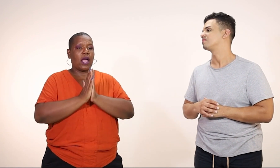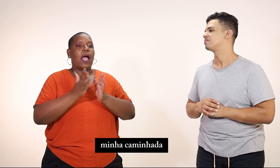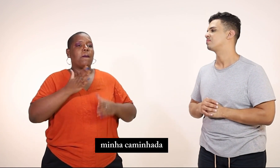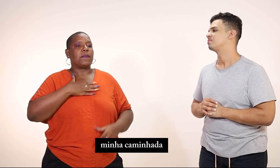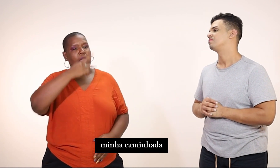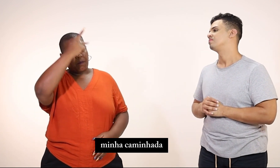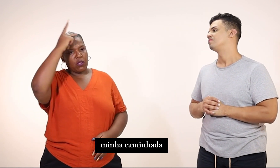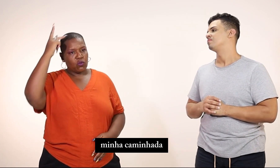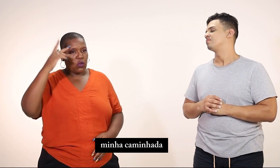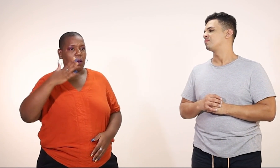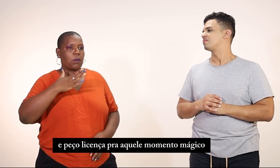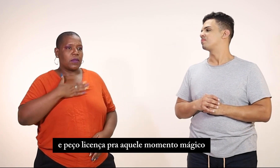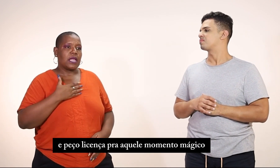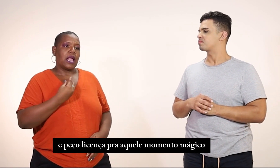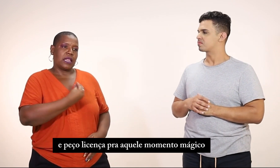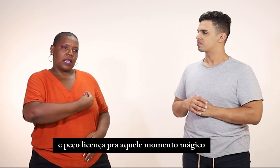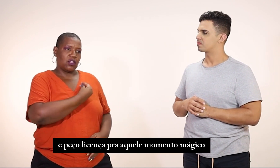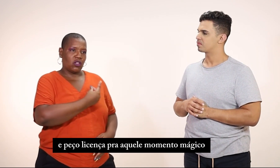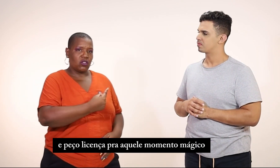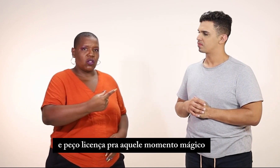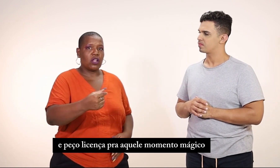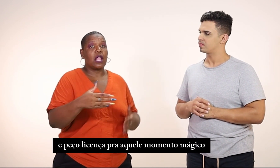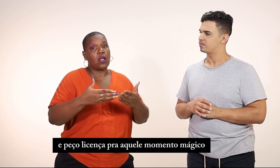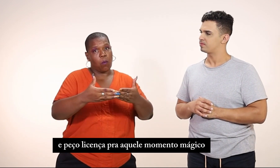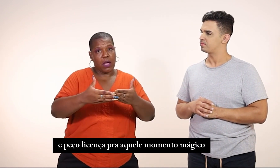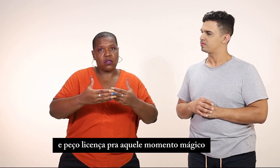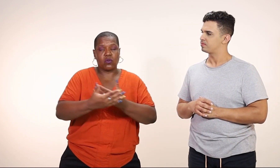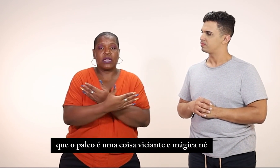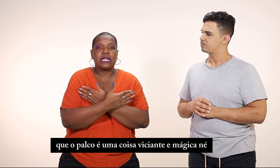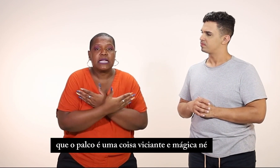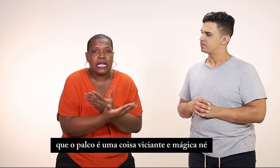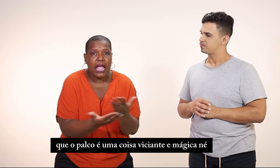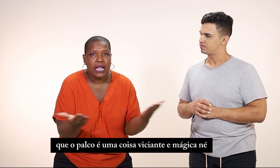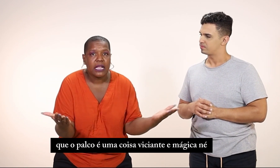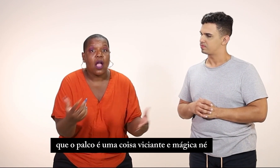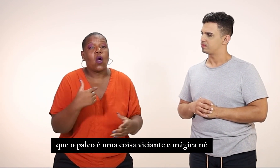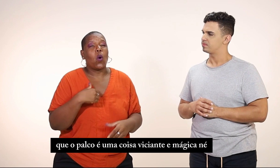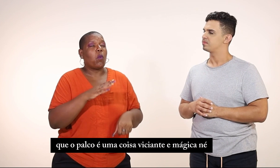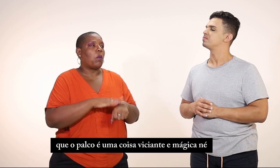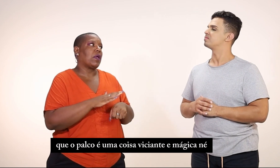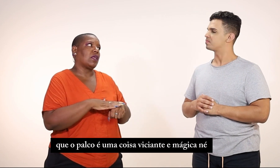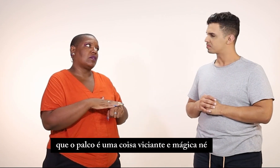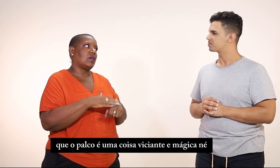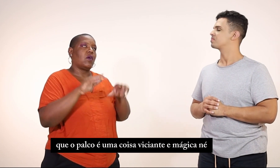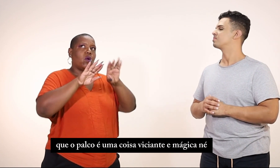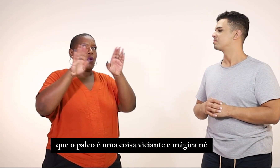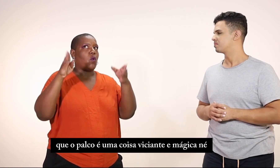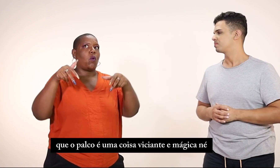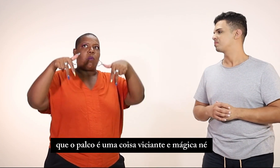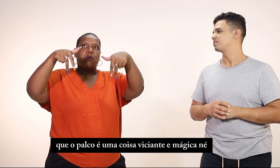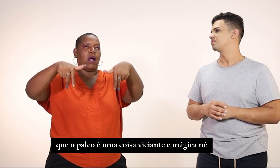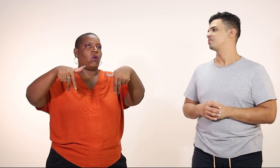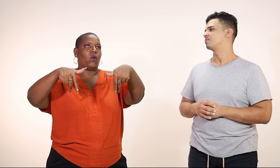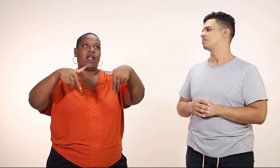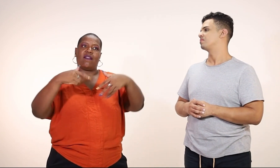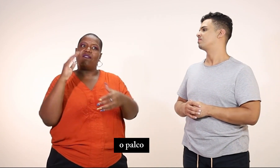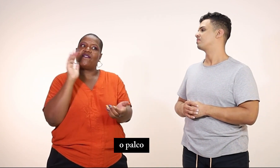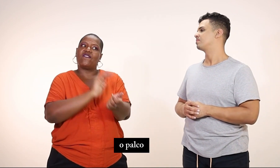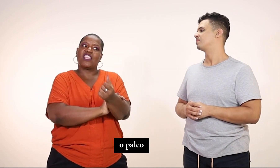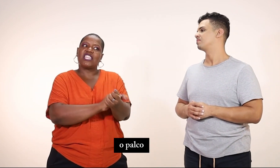minha caminhada, e peço licença para aquele momento mágico, que o palco é uma coisa viciante e mágica, né? O palco,